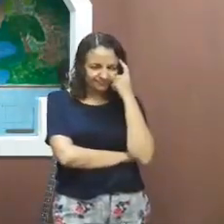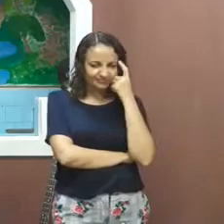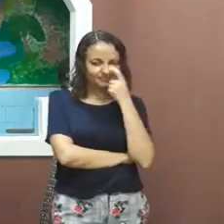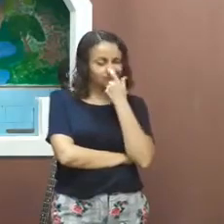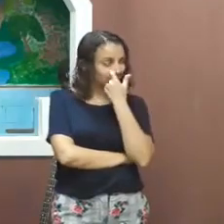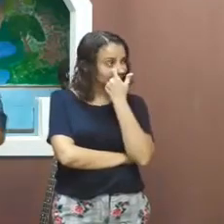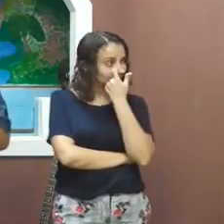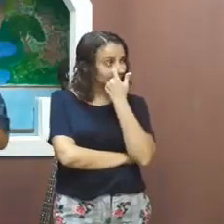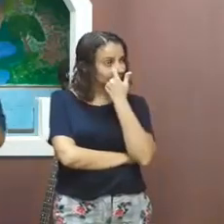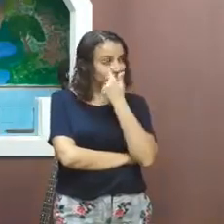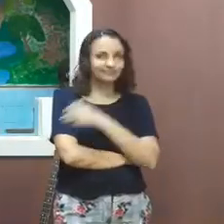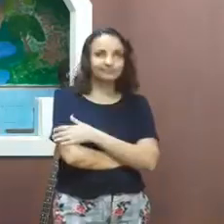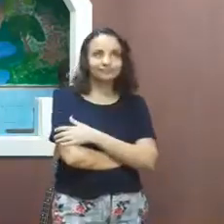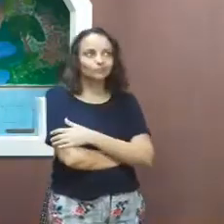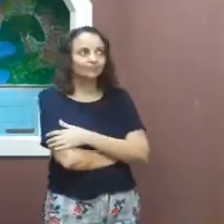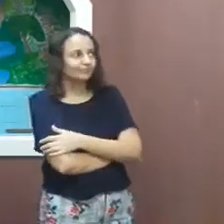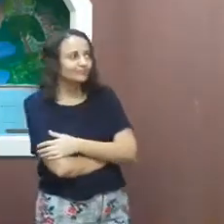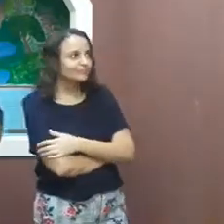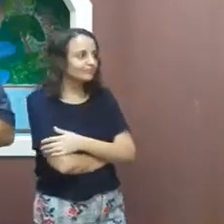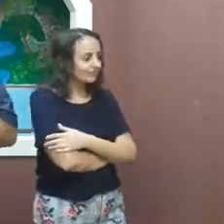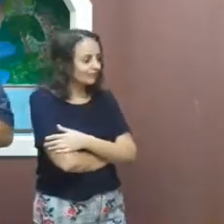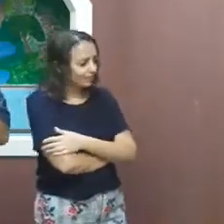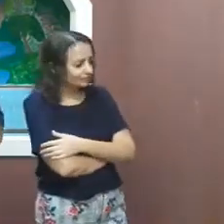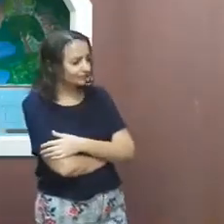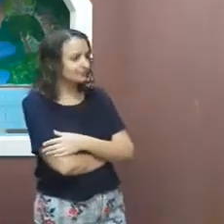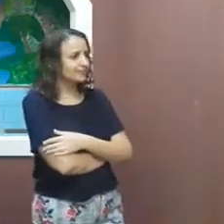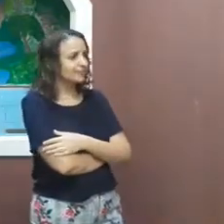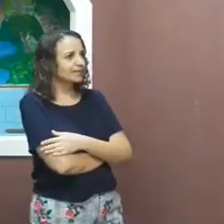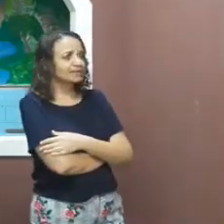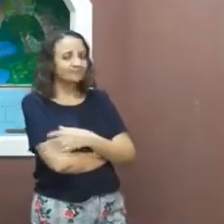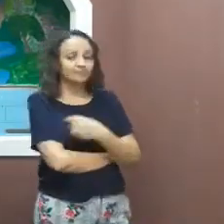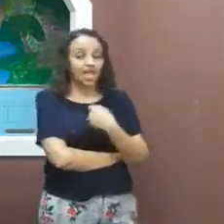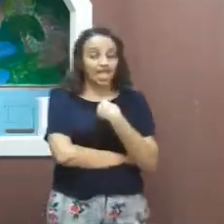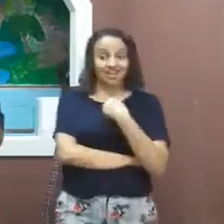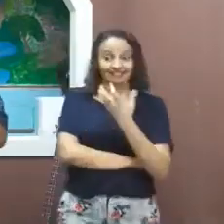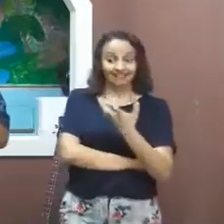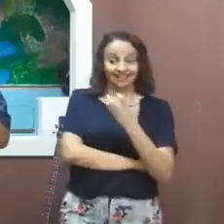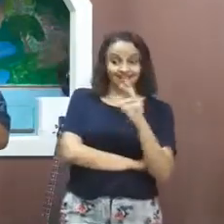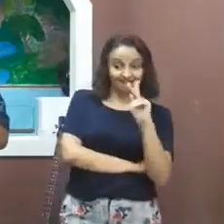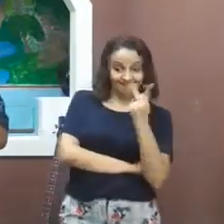não. Pai, aí o pai fica, mas o que você quer? Não, filho, eu quero uma HD20.